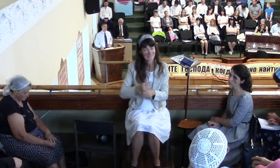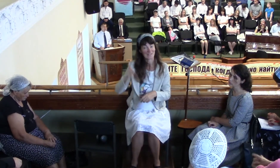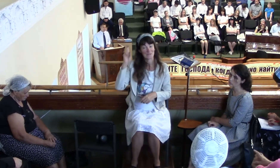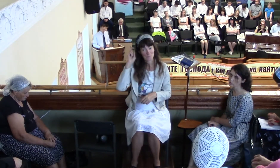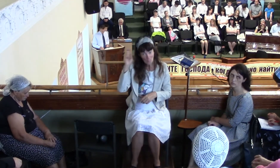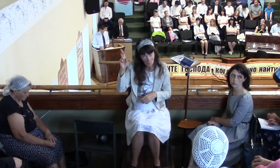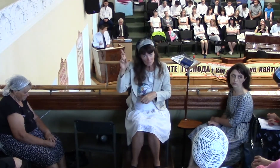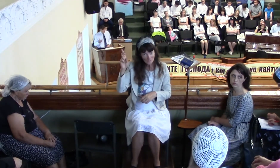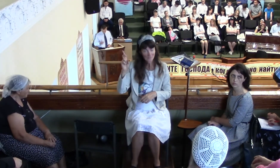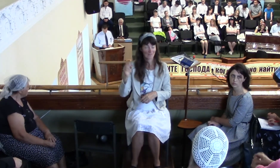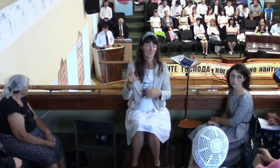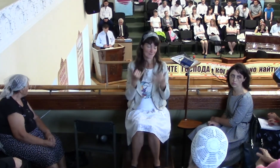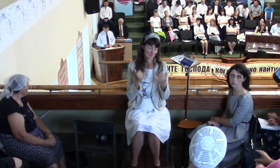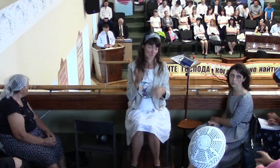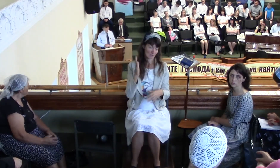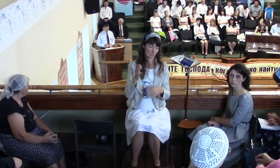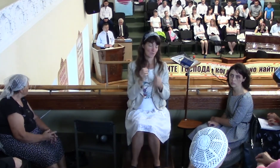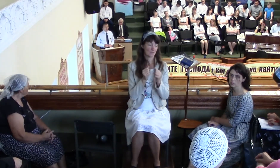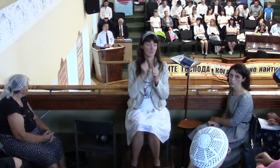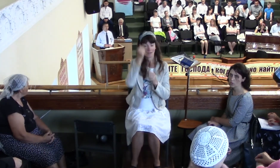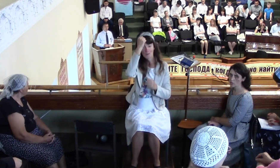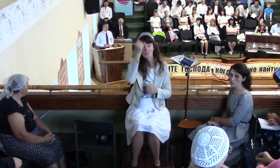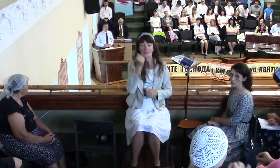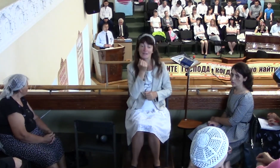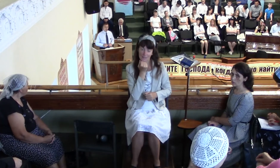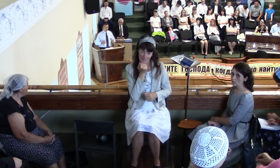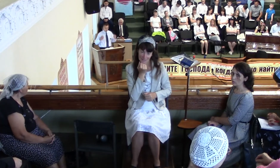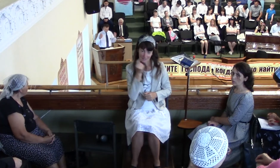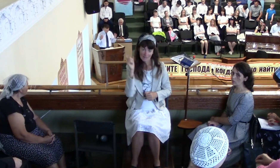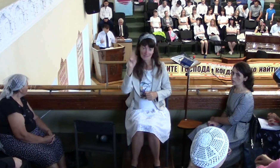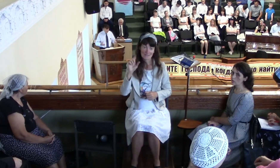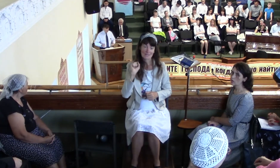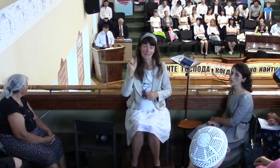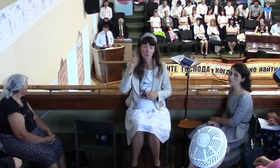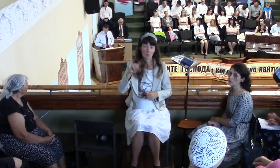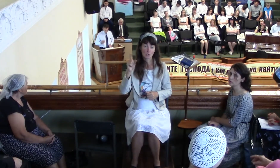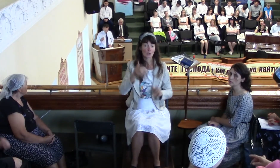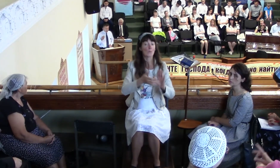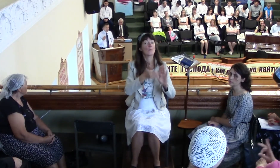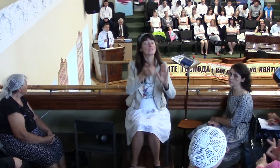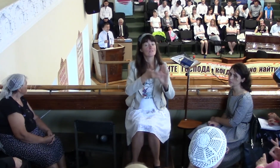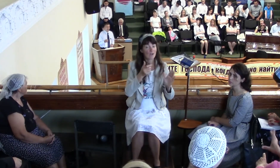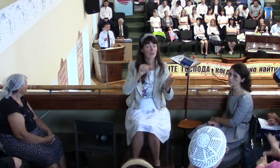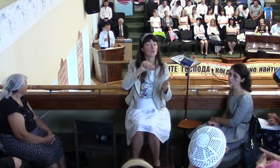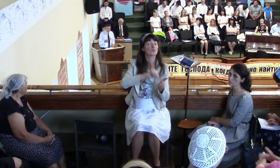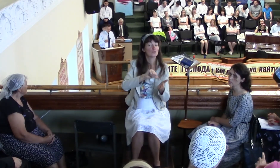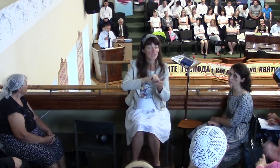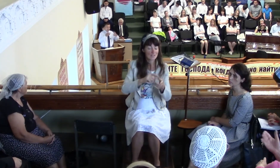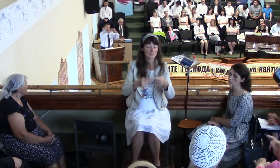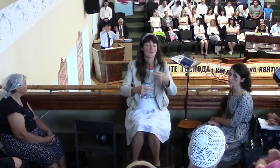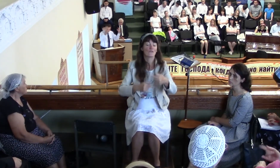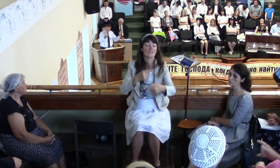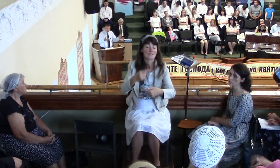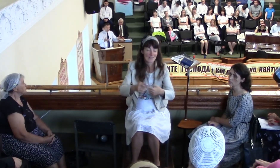Его, будем благодарить за то, что Он призвал нас к участию в наследии